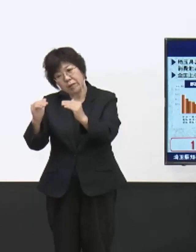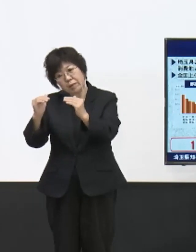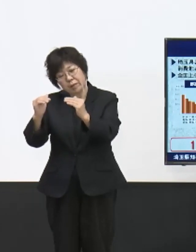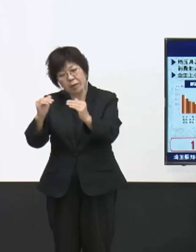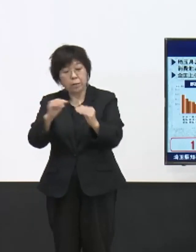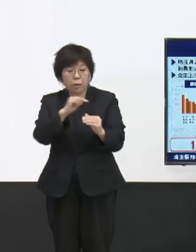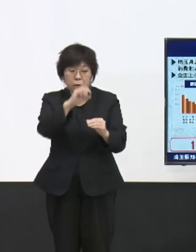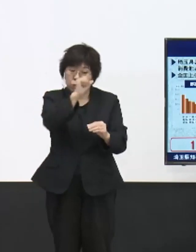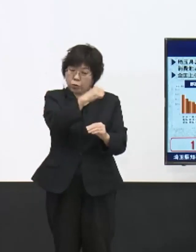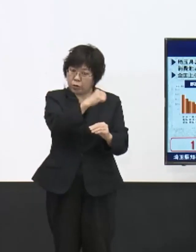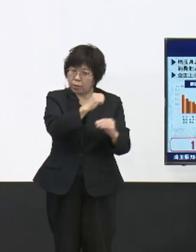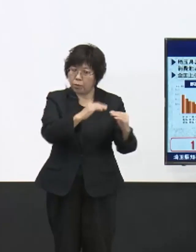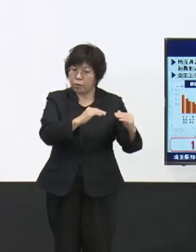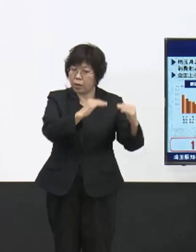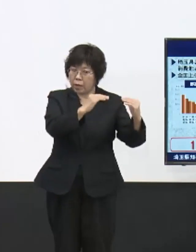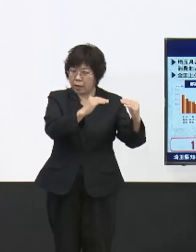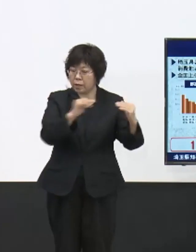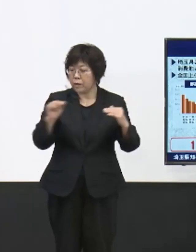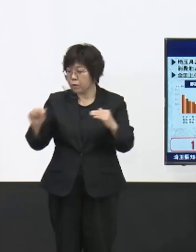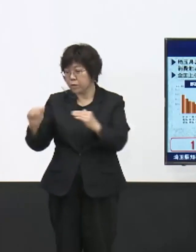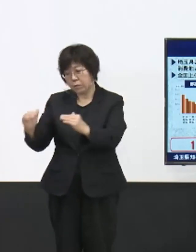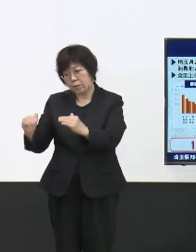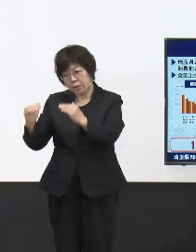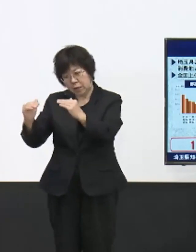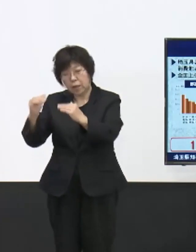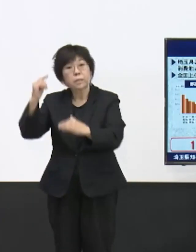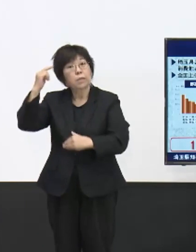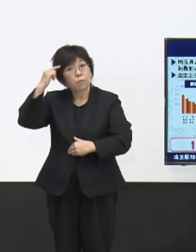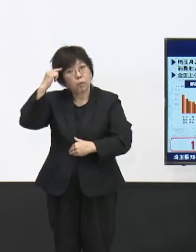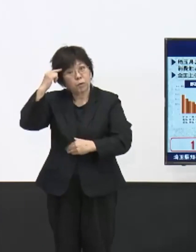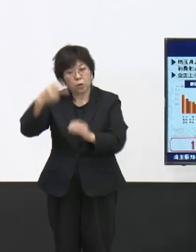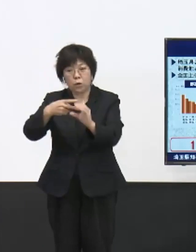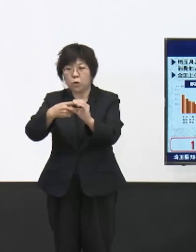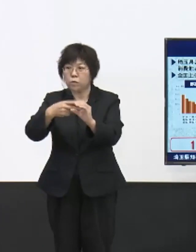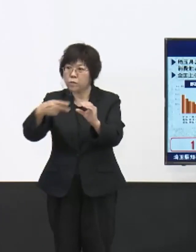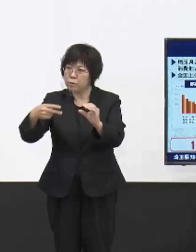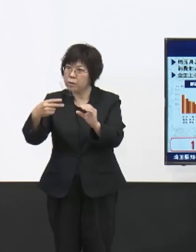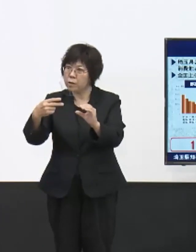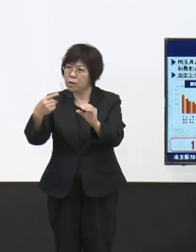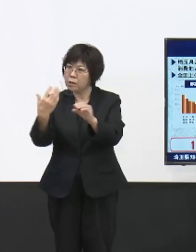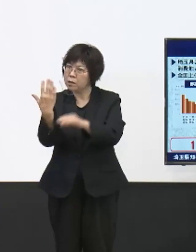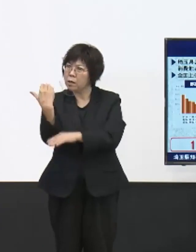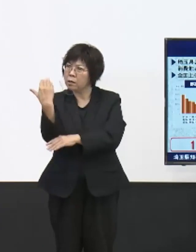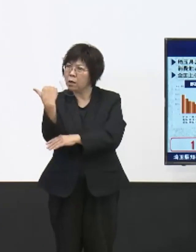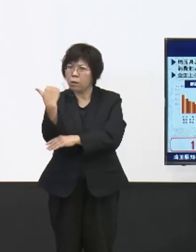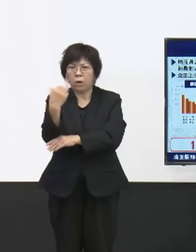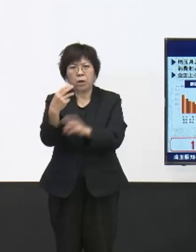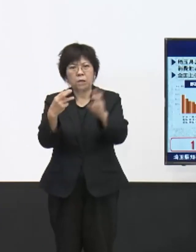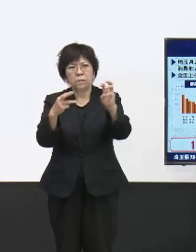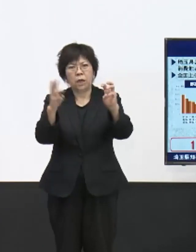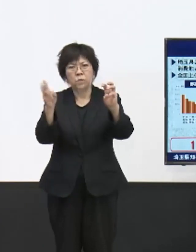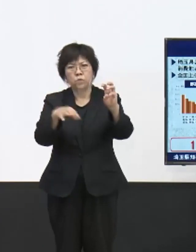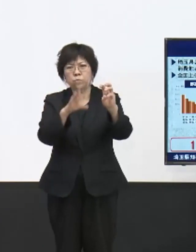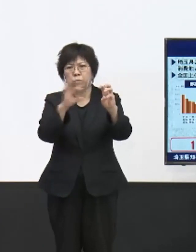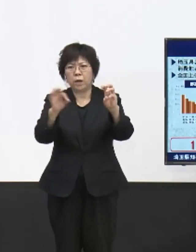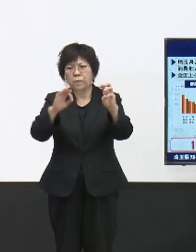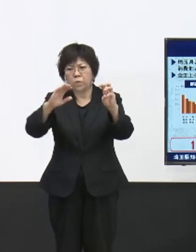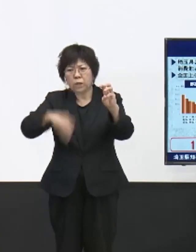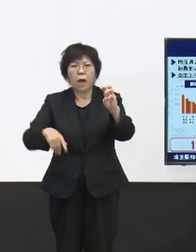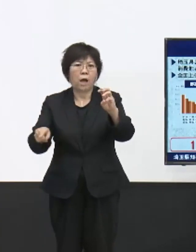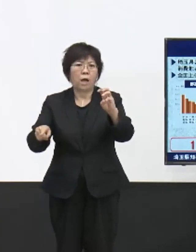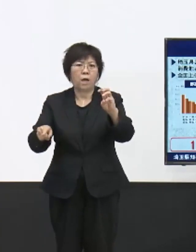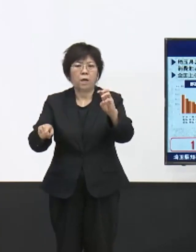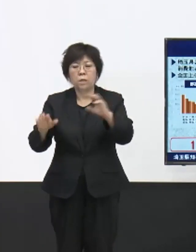られたためか、高くなったと思います。確か富士見野が前回 30% いってなかったんじゃないかなと思いますけれ